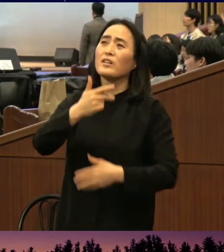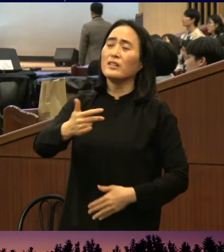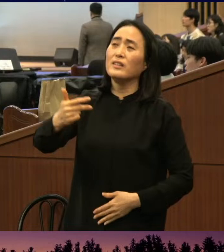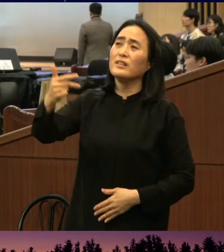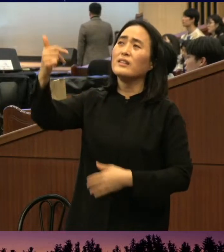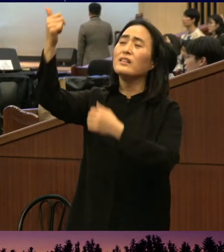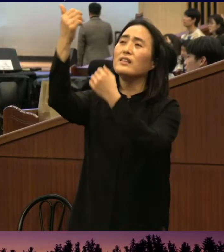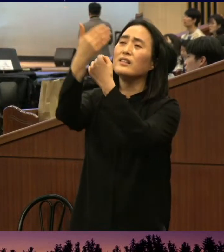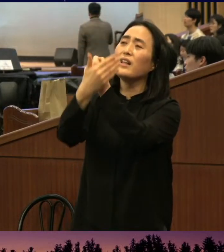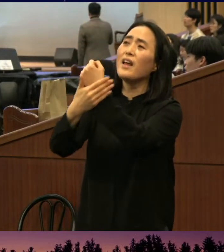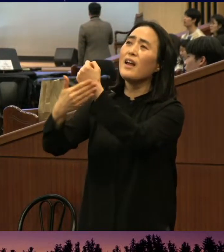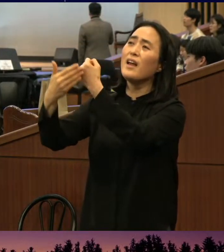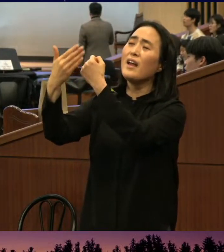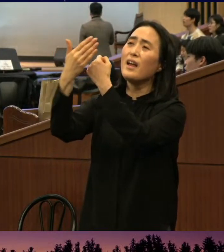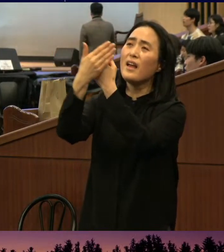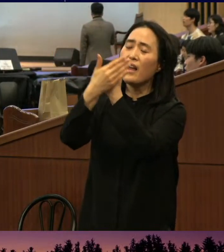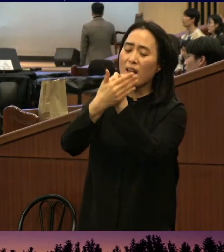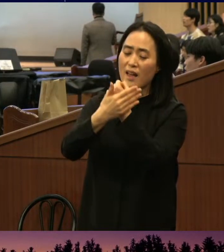그